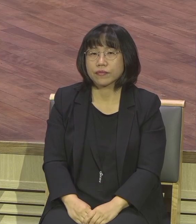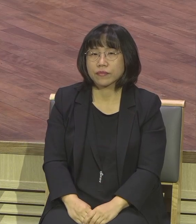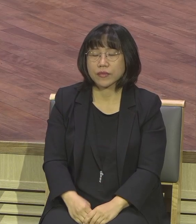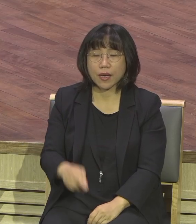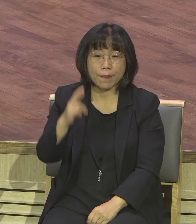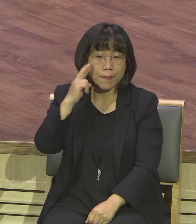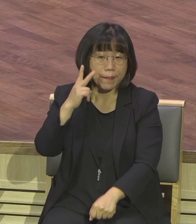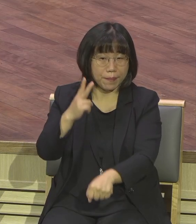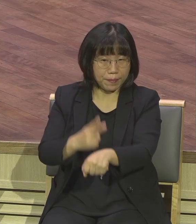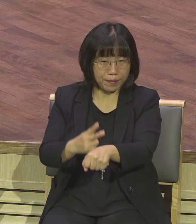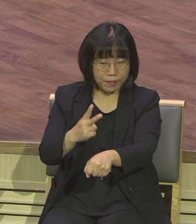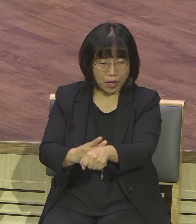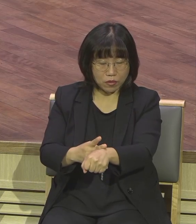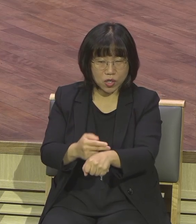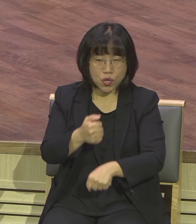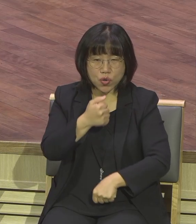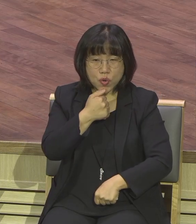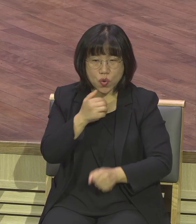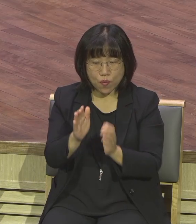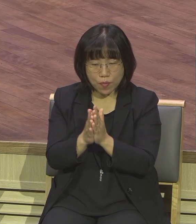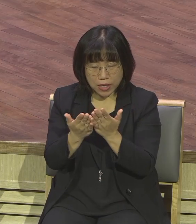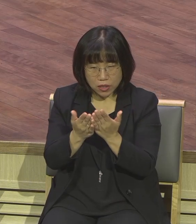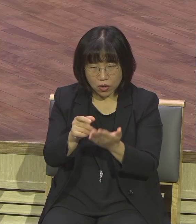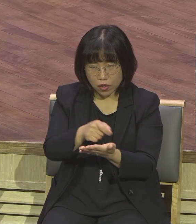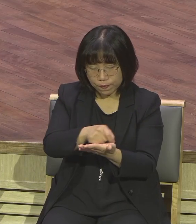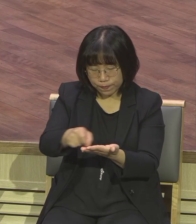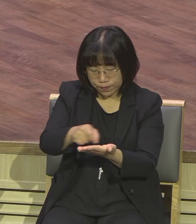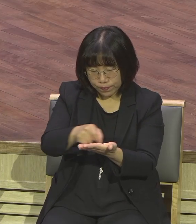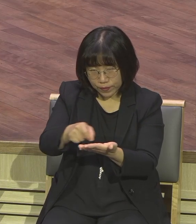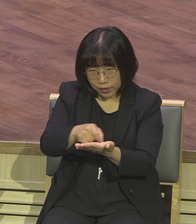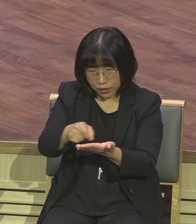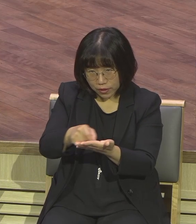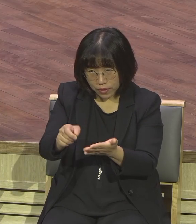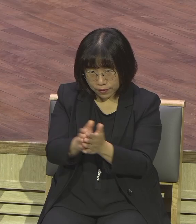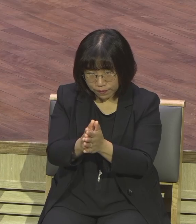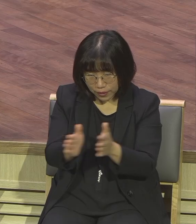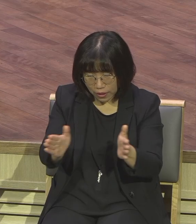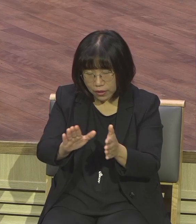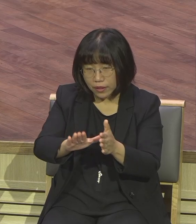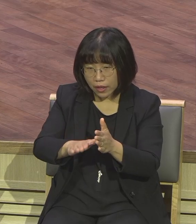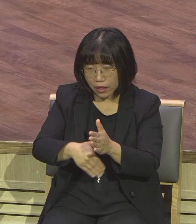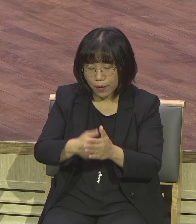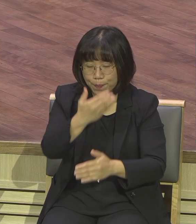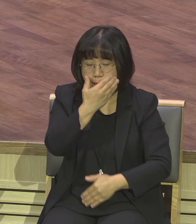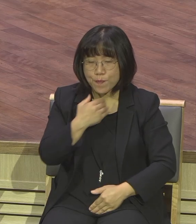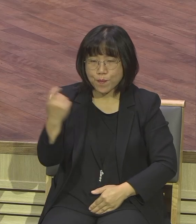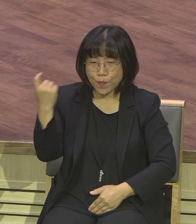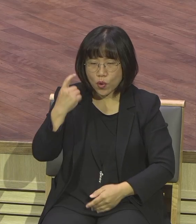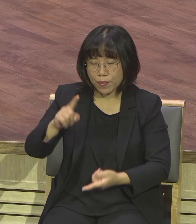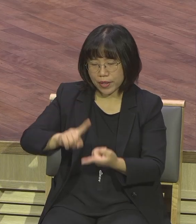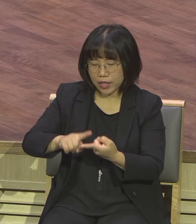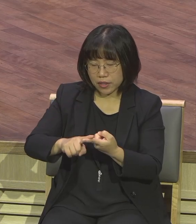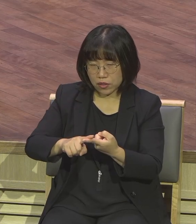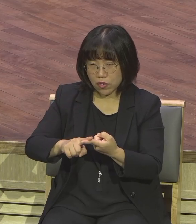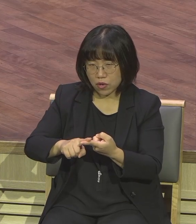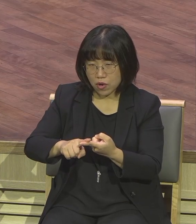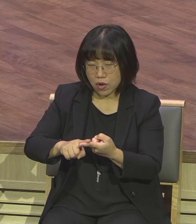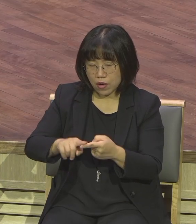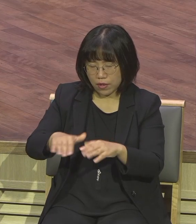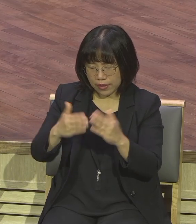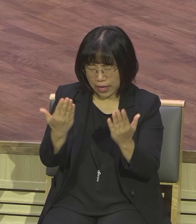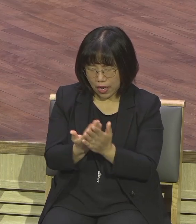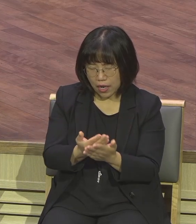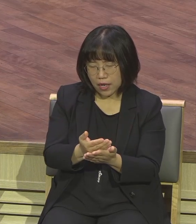사도 바울이 로마서를 시작하면서 복음에 대해서 성경적 정확한 정리를